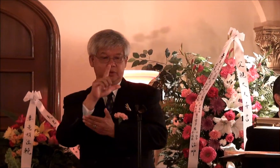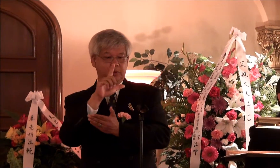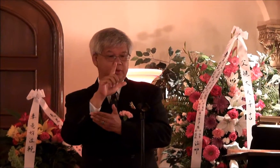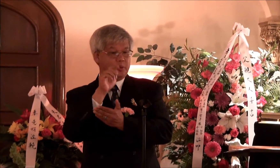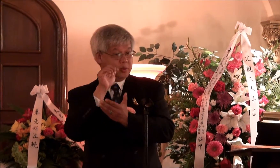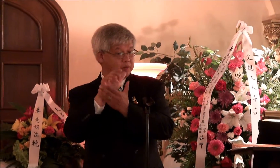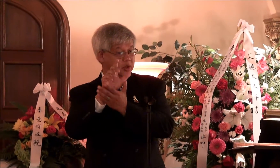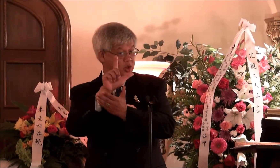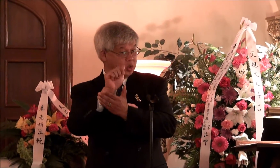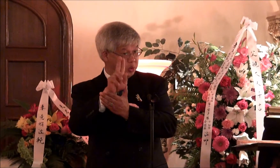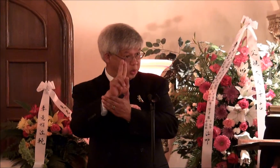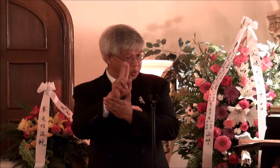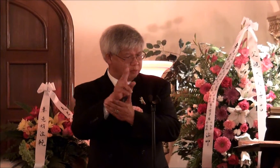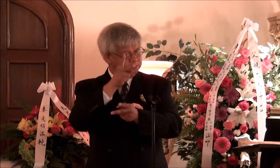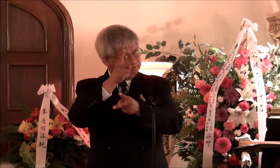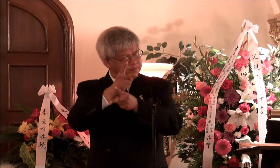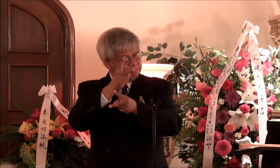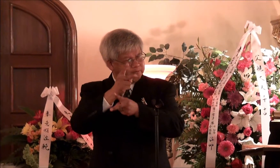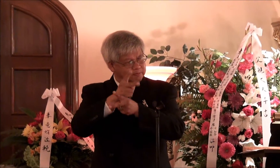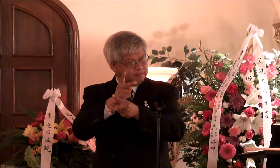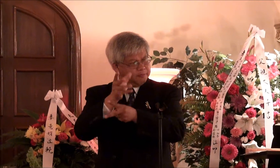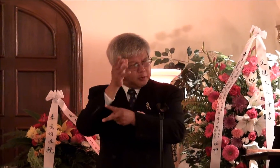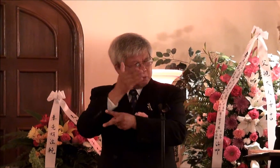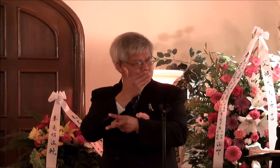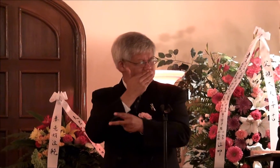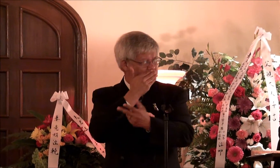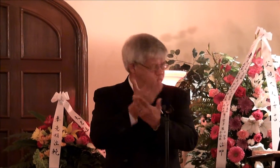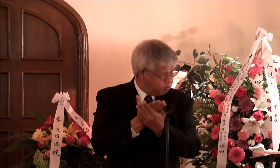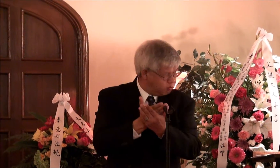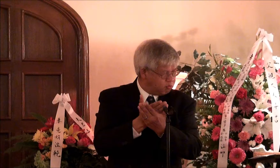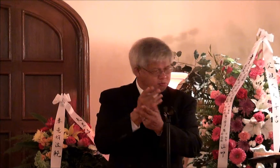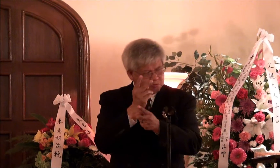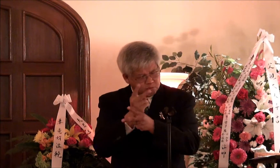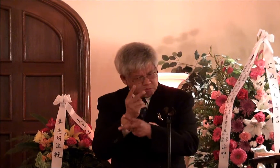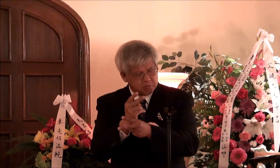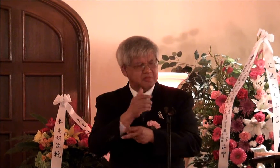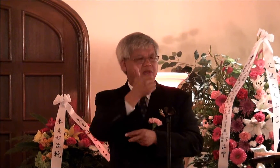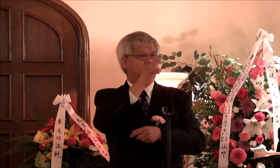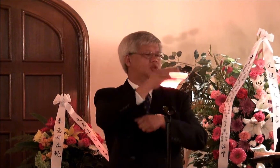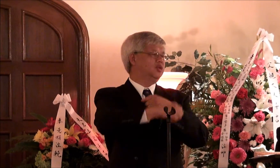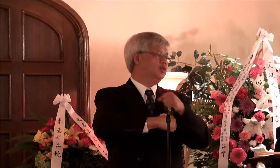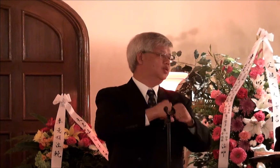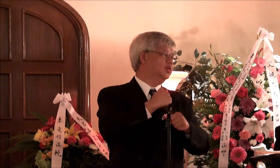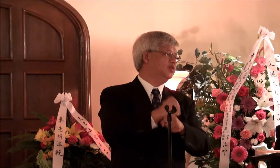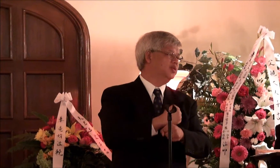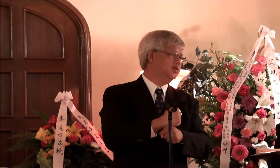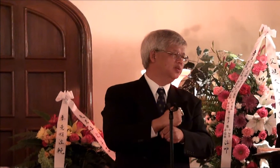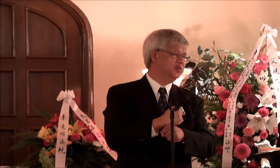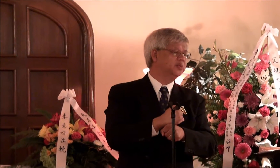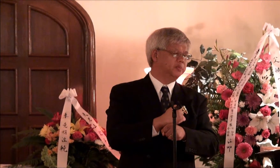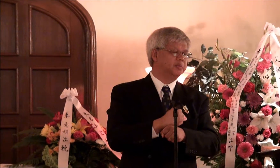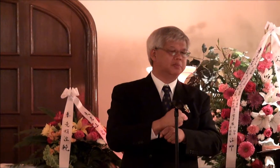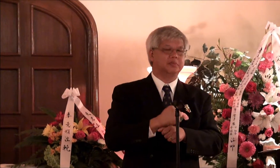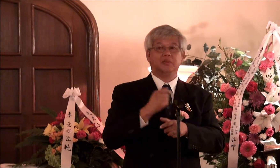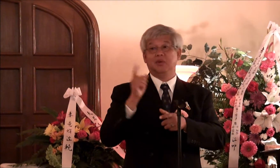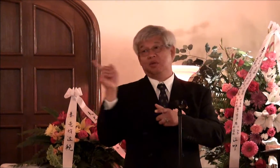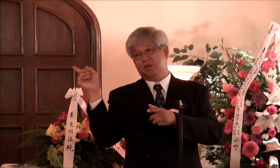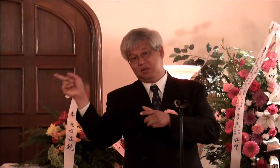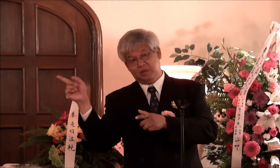But I am thankful for his wife, Lau, who took care of my father, took care of him very well for 19 years. 好